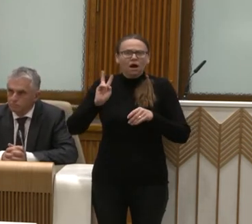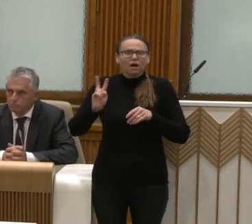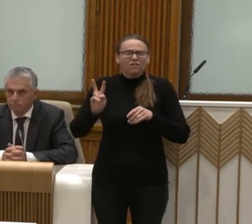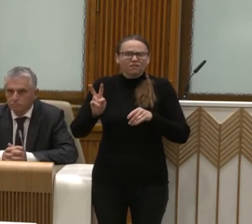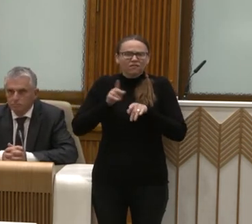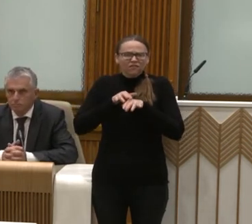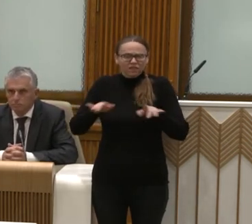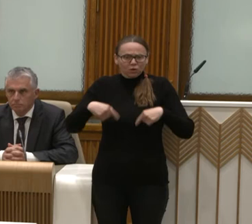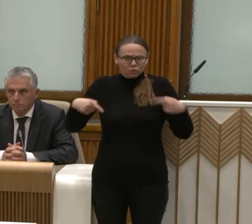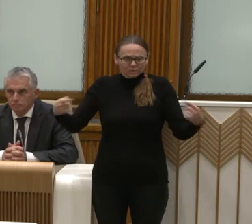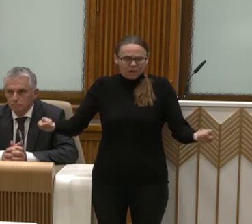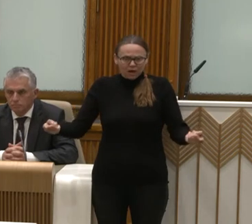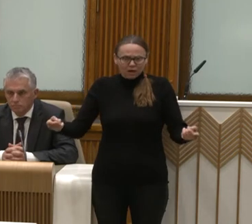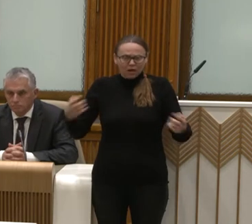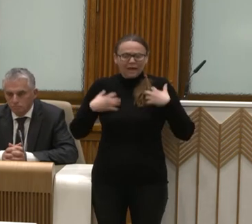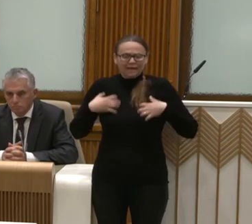Krizni štab v širši sestavi